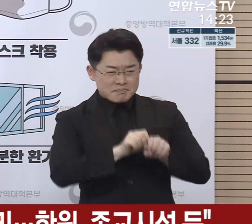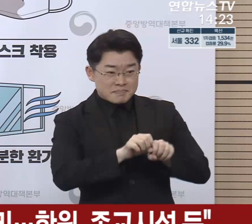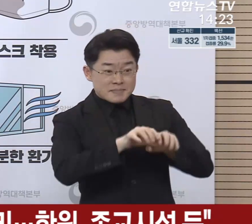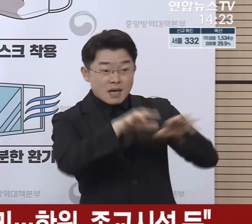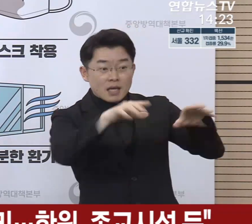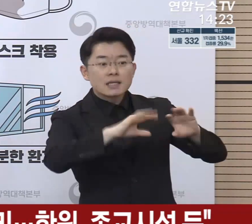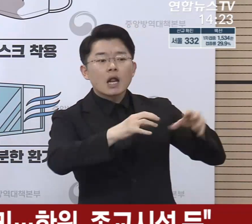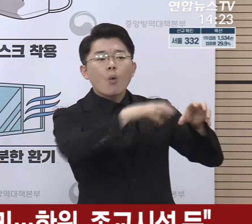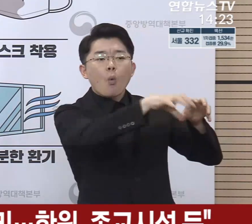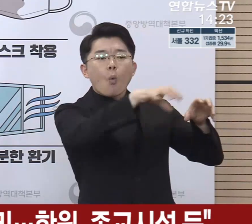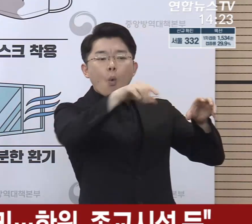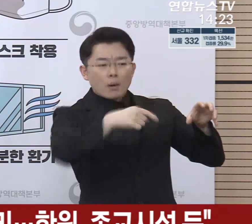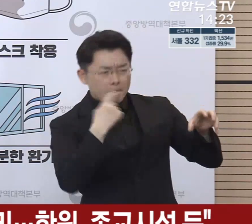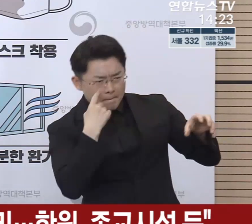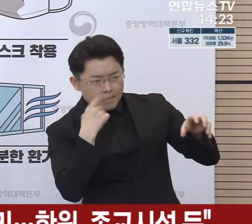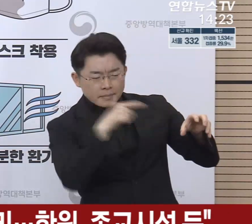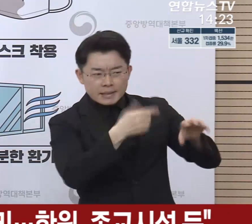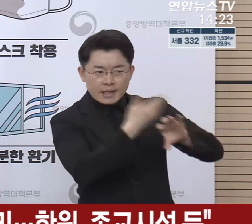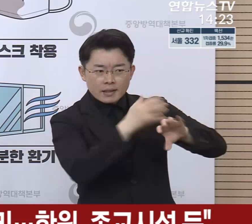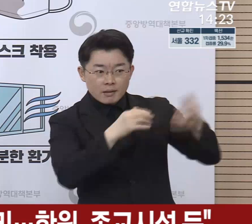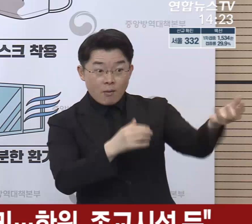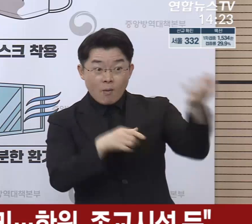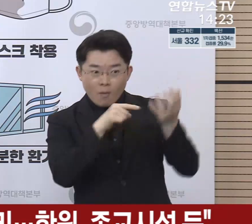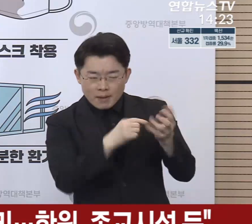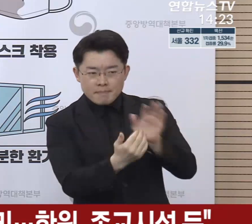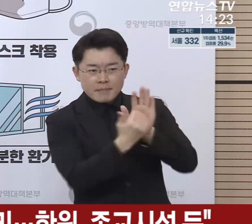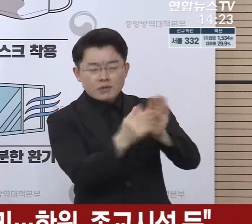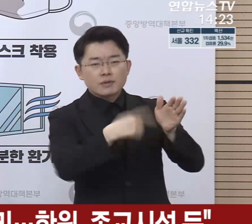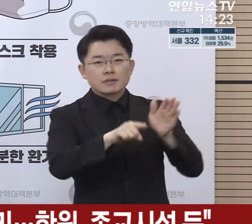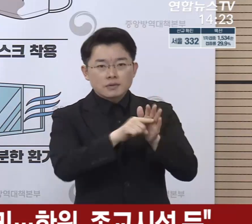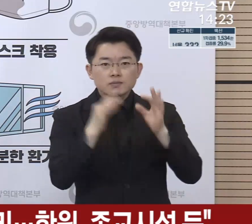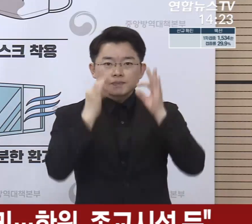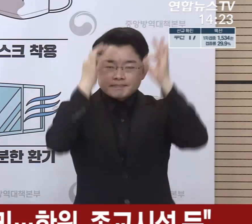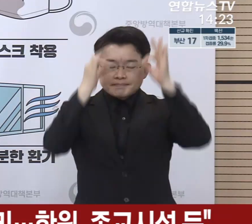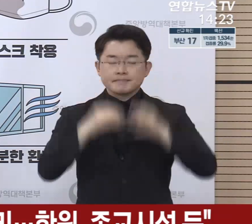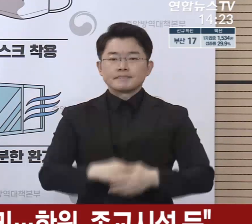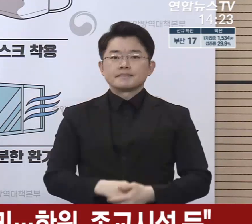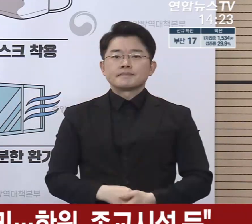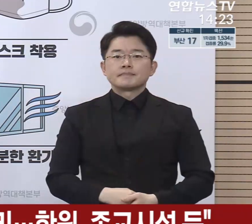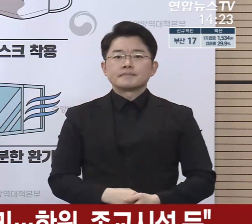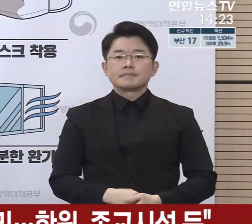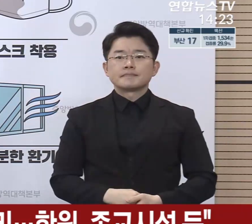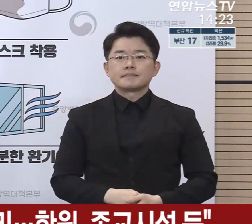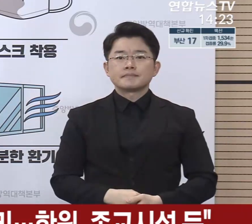추가 지정하여 해외 유입을 억제하도록 하겠습니다.